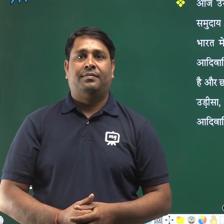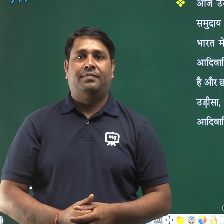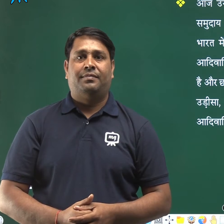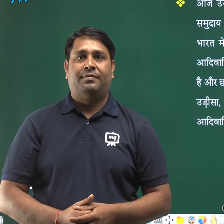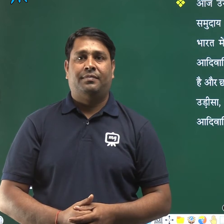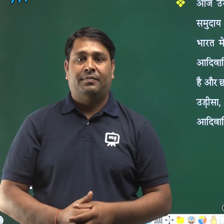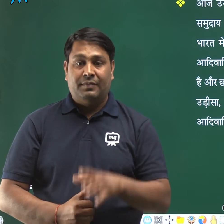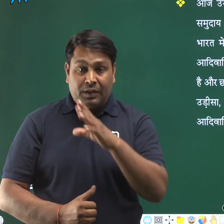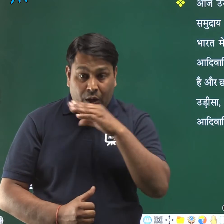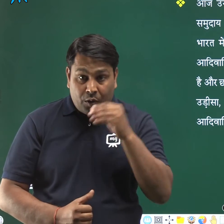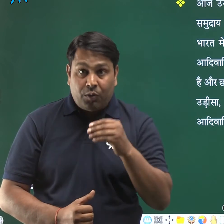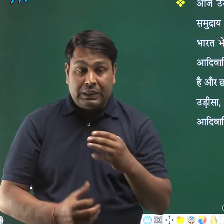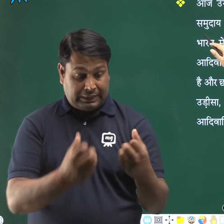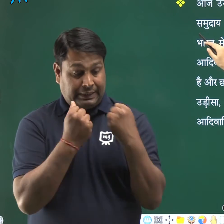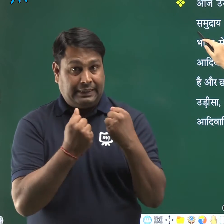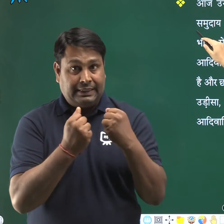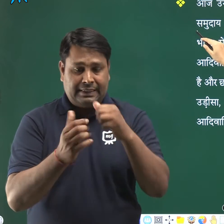और शक्तिहीन